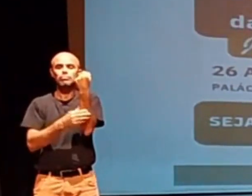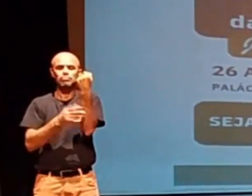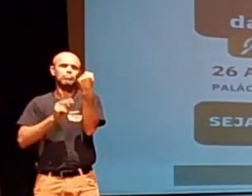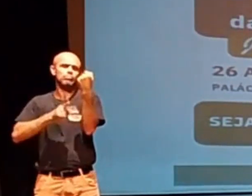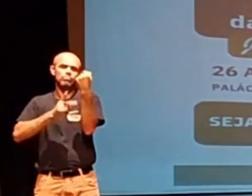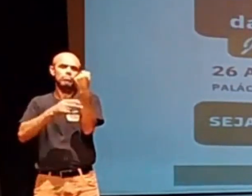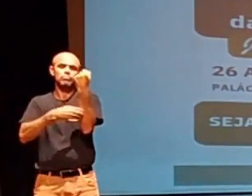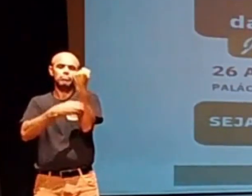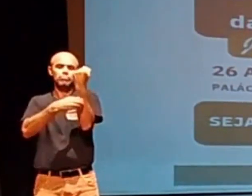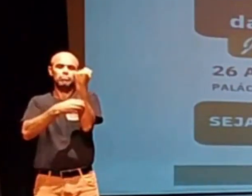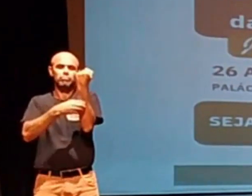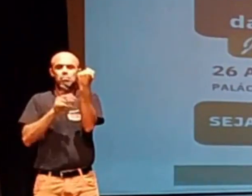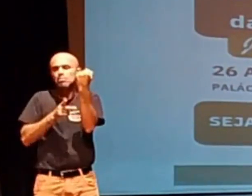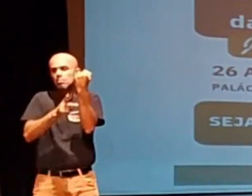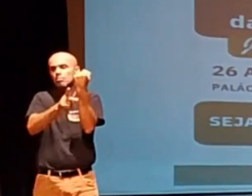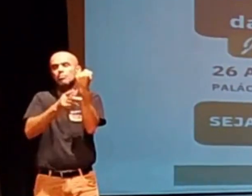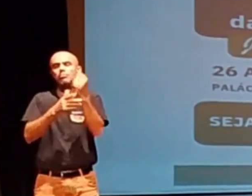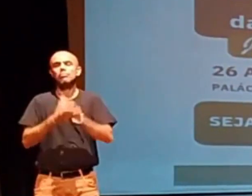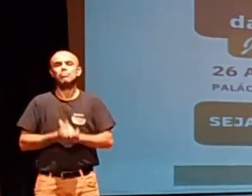cirurgia.